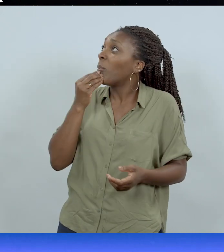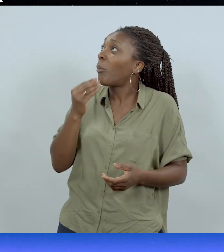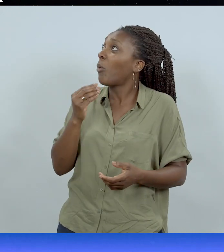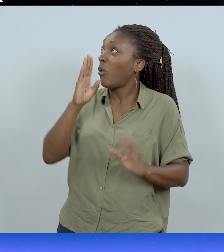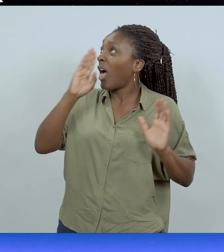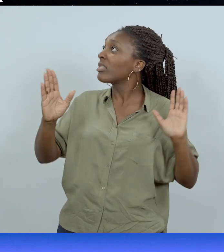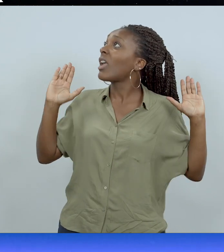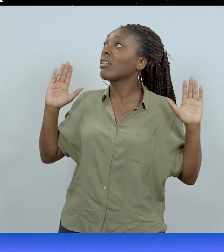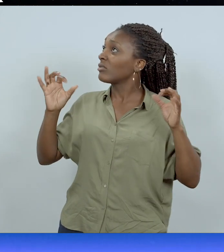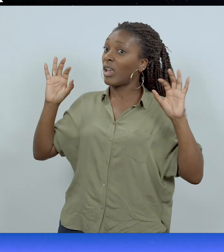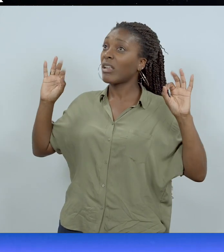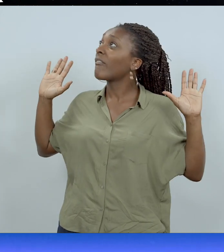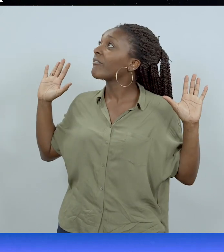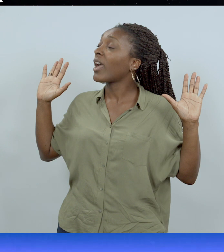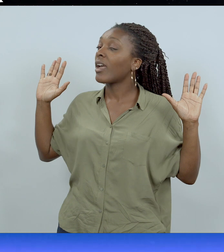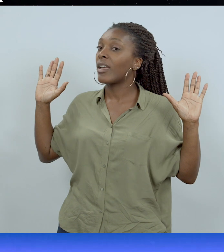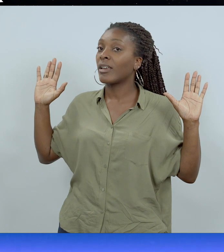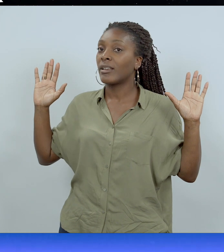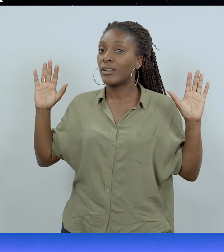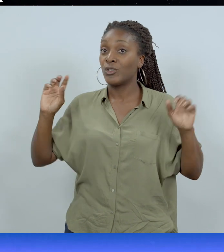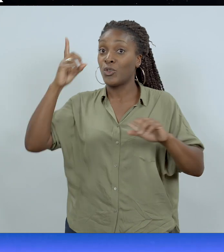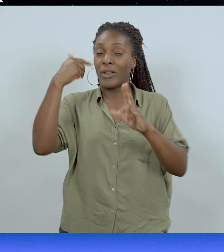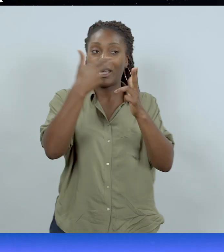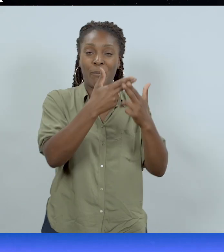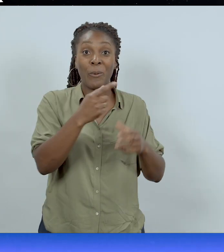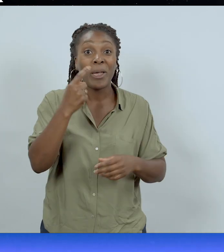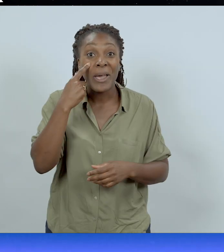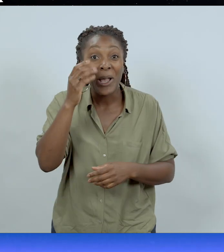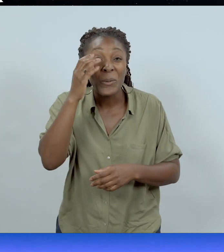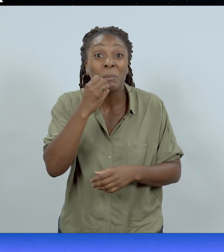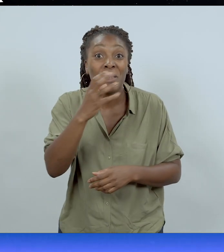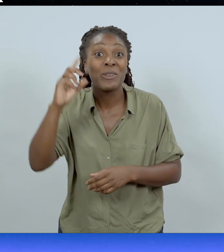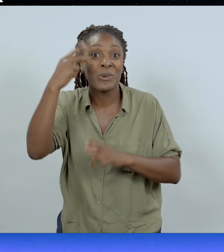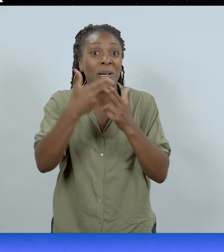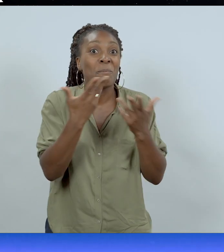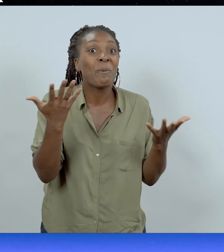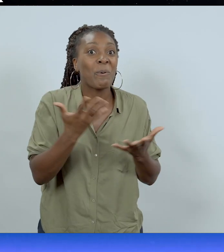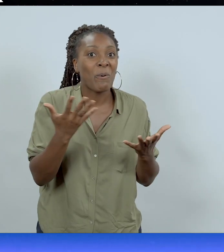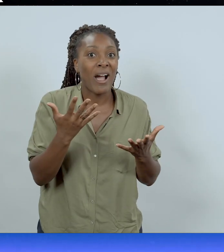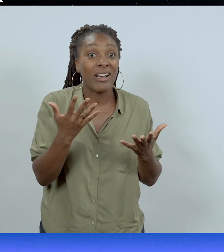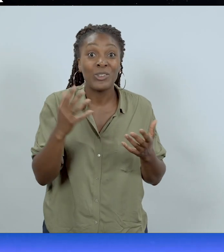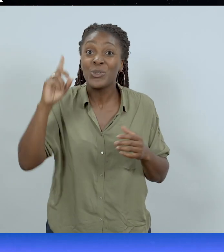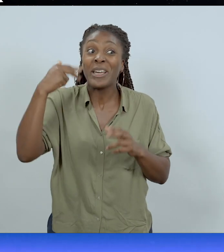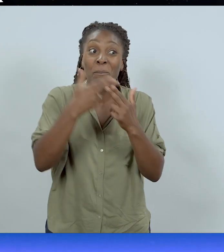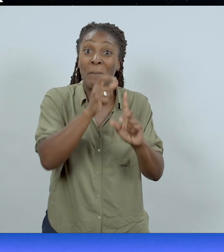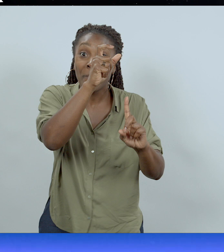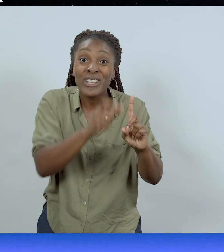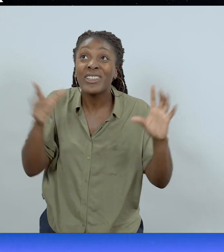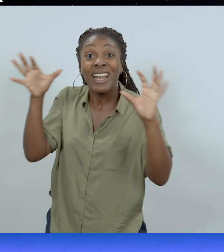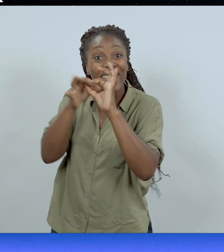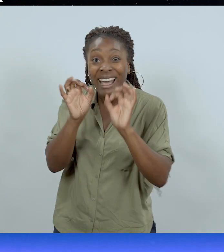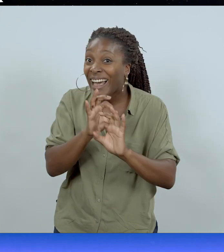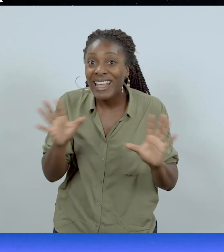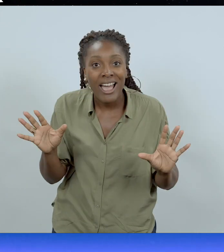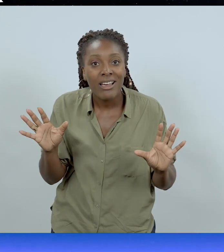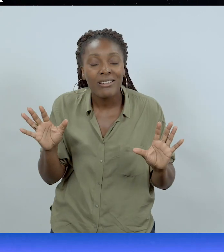intègre et des mains innocentes que j'ai agi. » Dieu lui dit dans son rêve, écoutez ce que Dieu va dire à une personne qui n'a pas fait